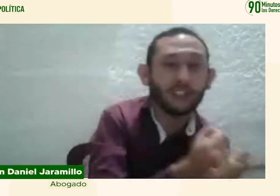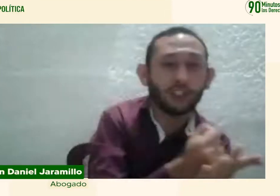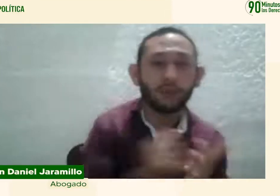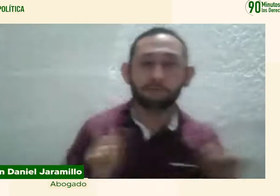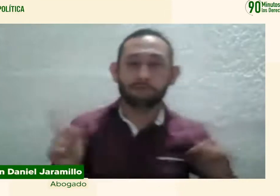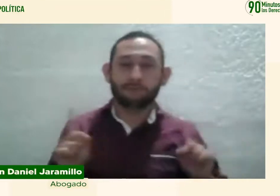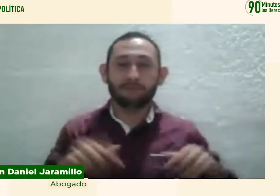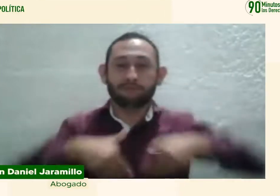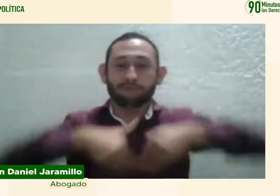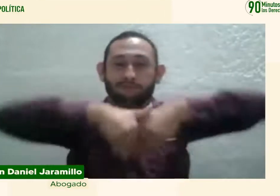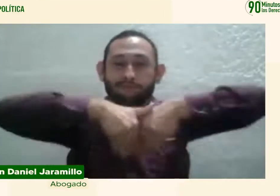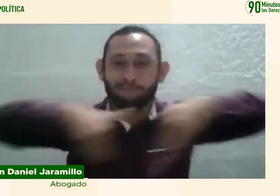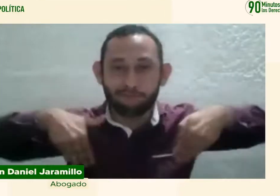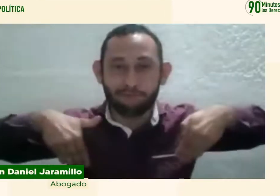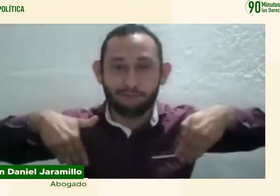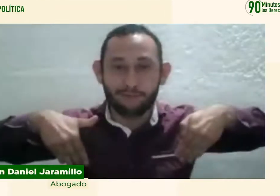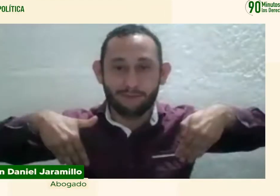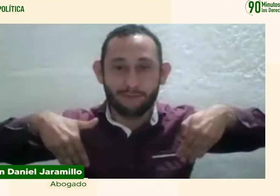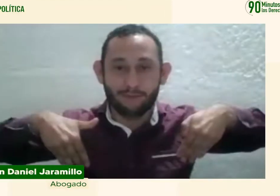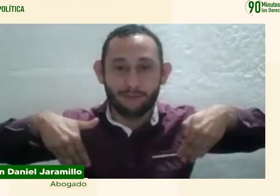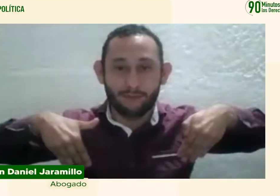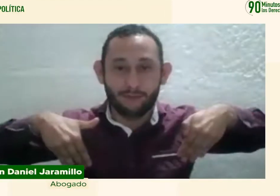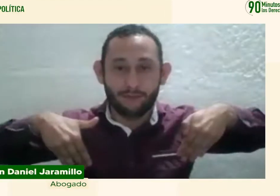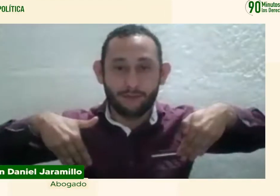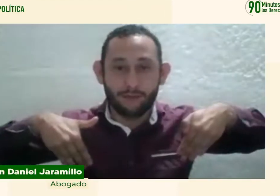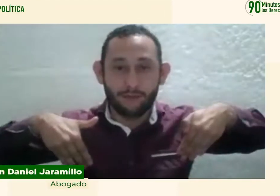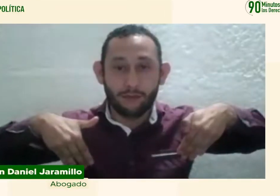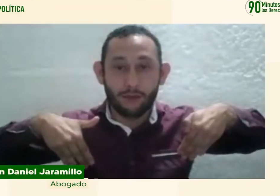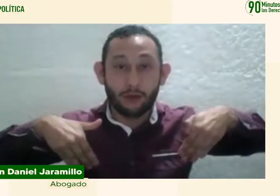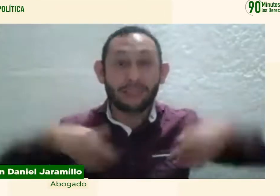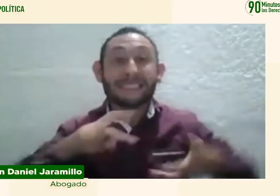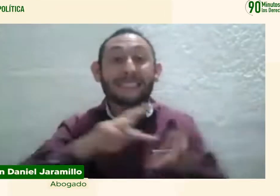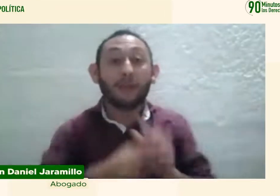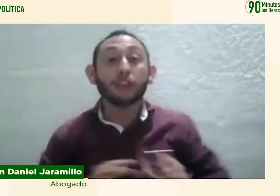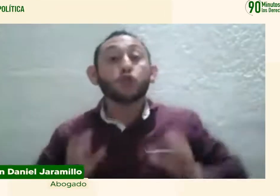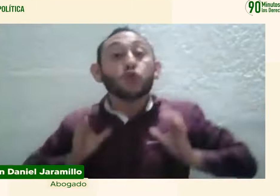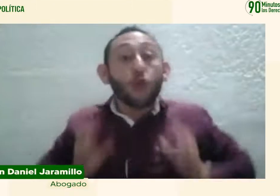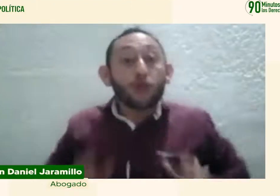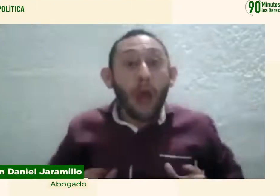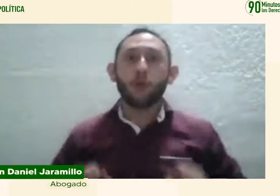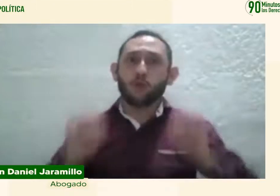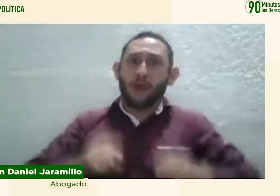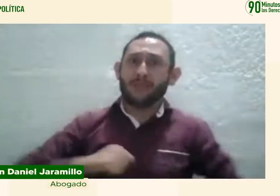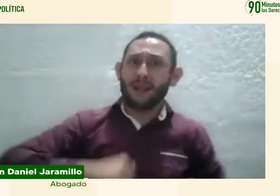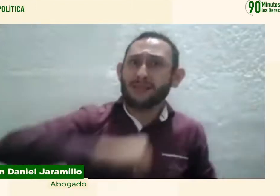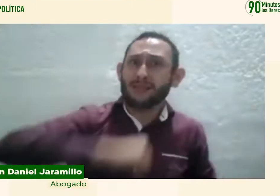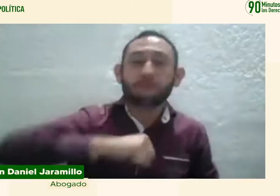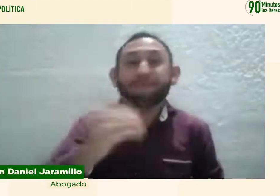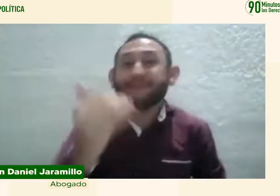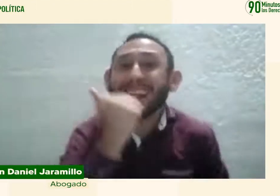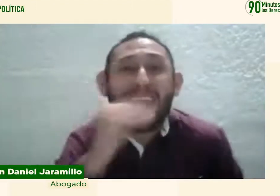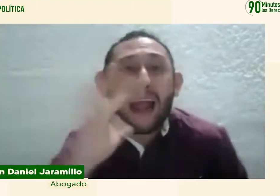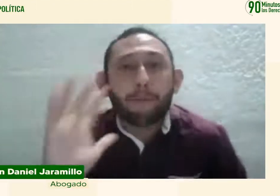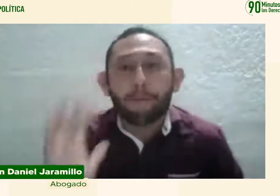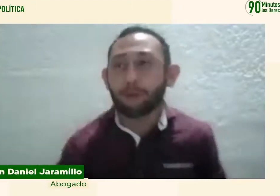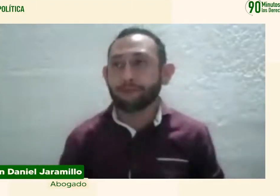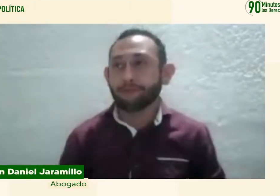obligue a la persona a votar sino que se pueda manejar de una forma neutral y que su voto se pueda llevar a cabo